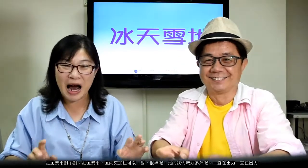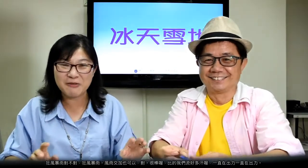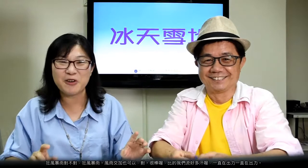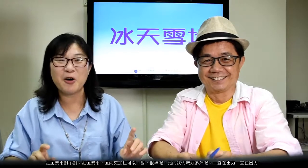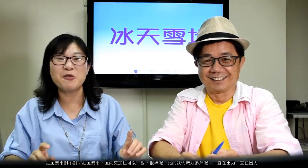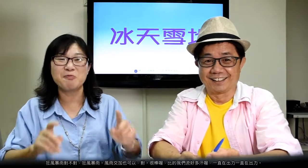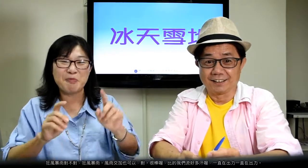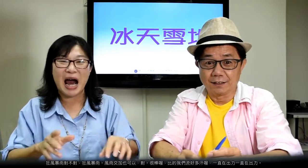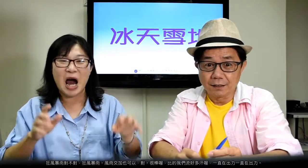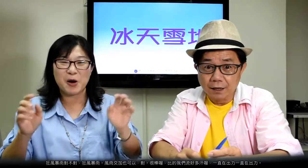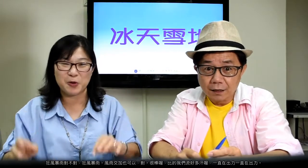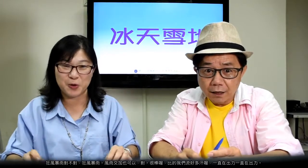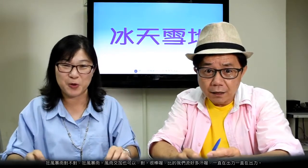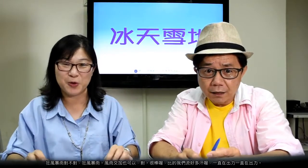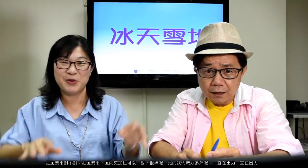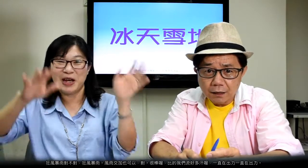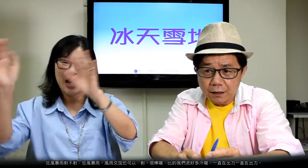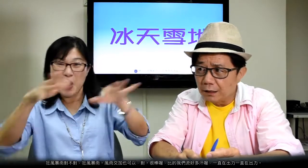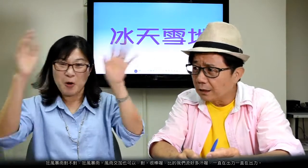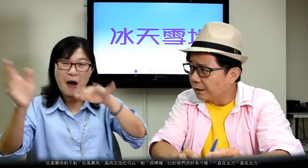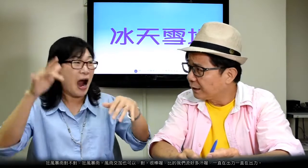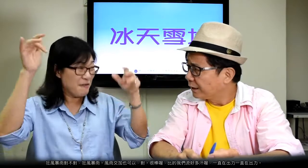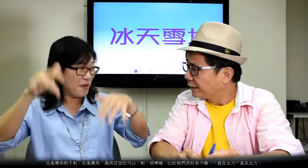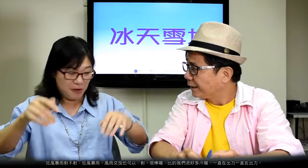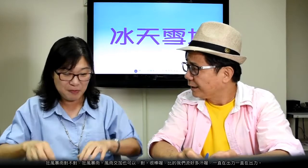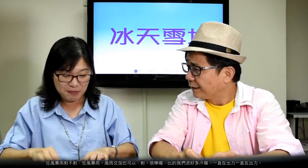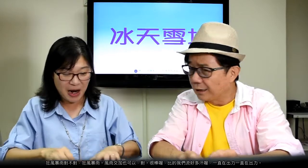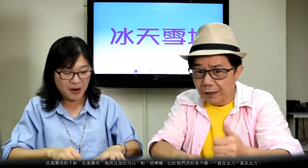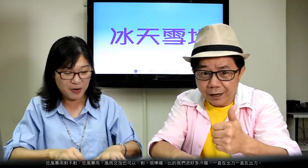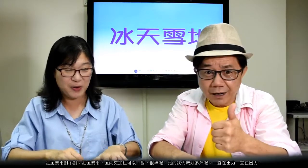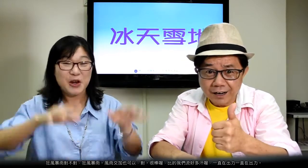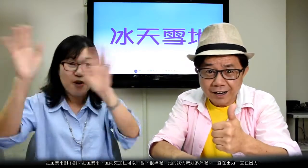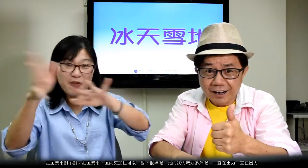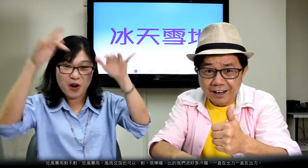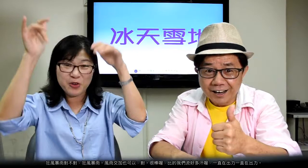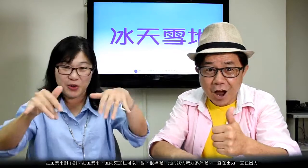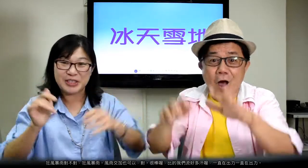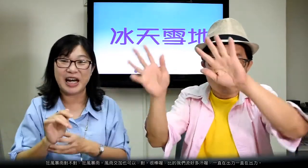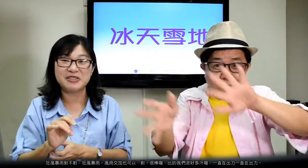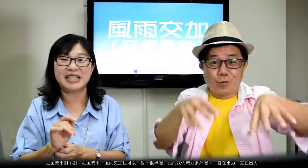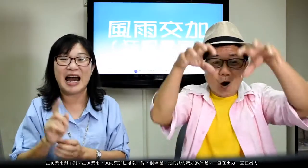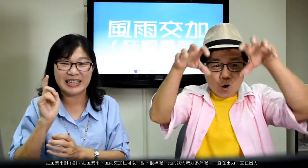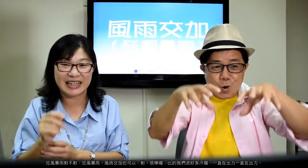狂风暴雨，对不对？狂风暴雨，风雨交加也可